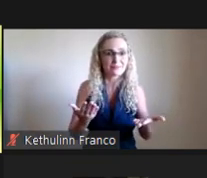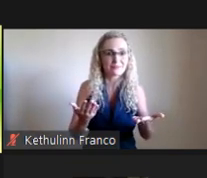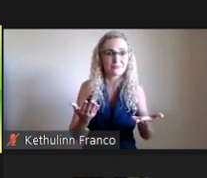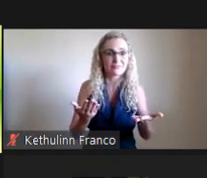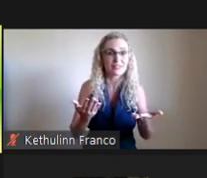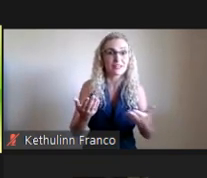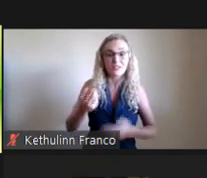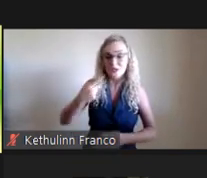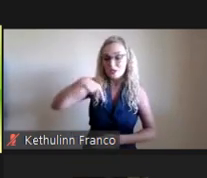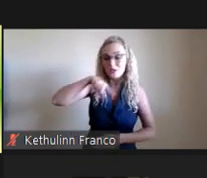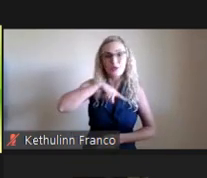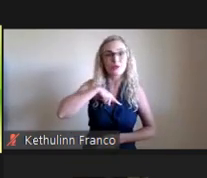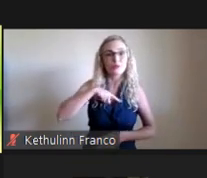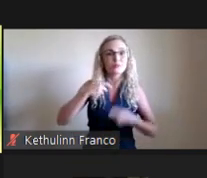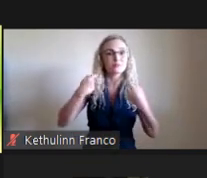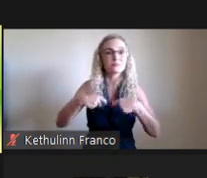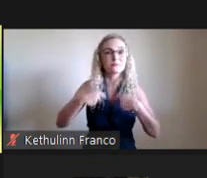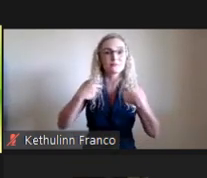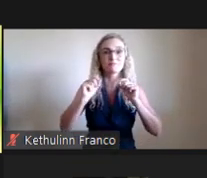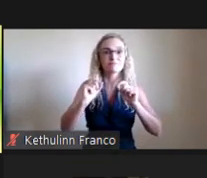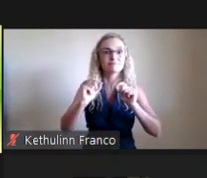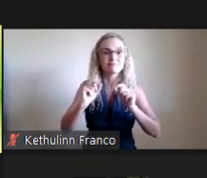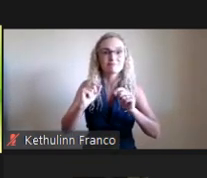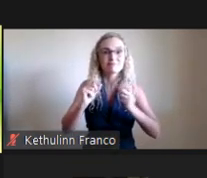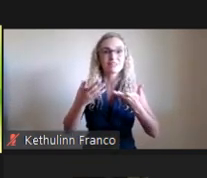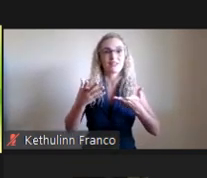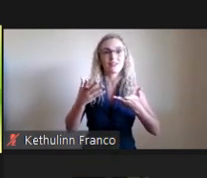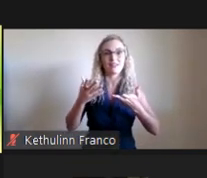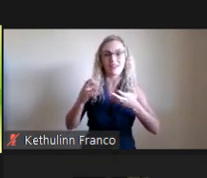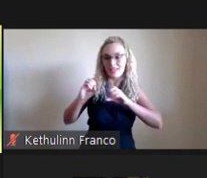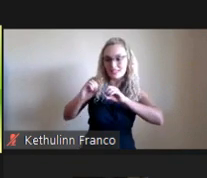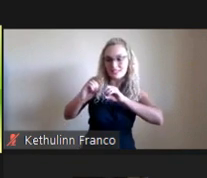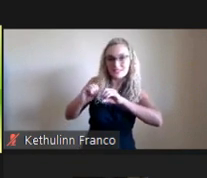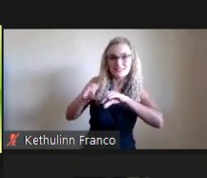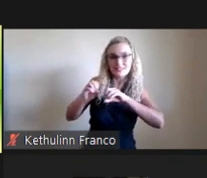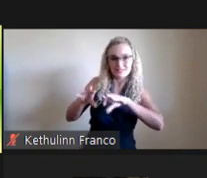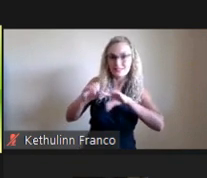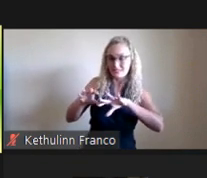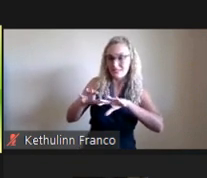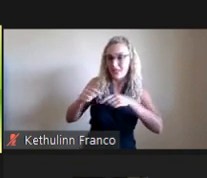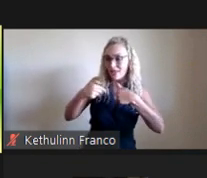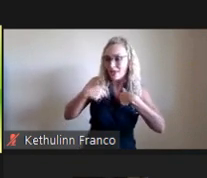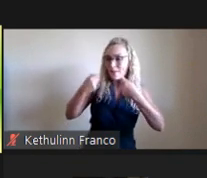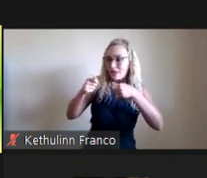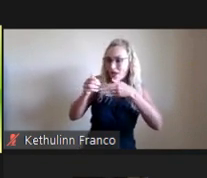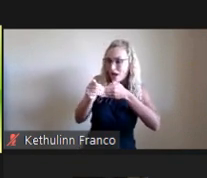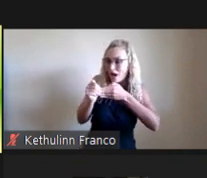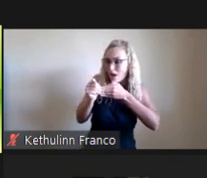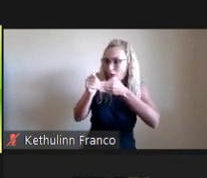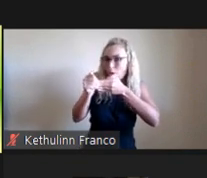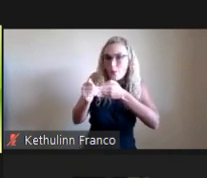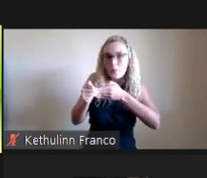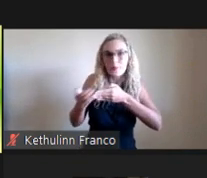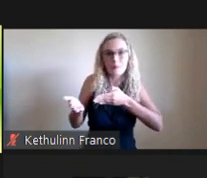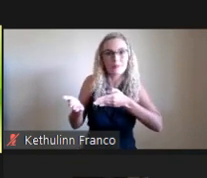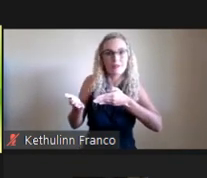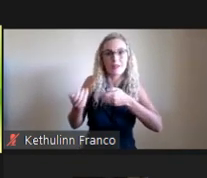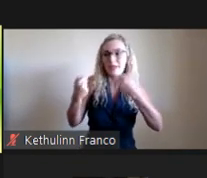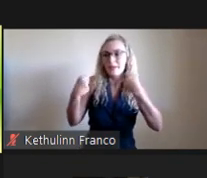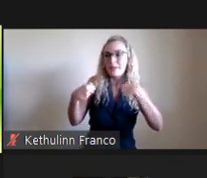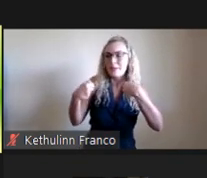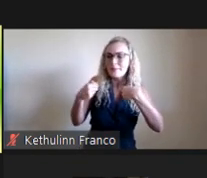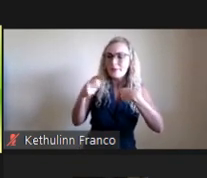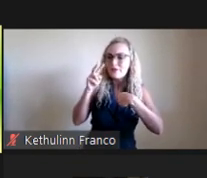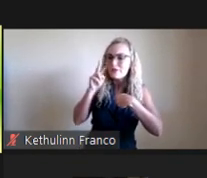aplicar no ensino, a gente precisa ver o aluno se desenvolver, a gente precisa ver o retorno dele